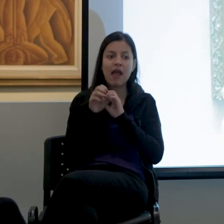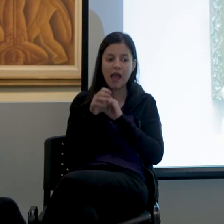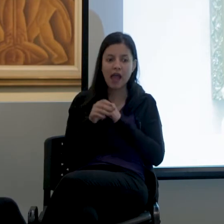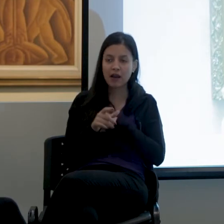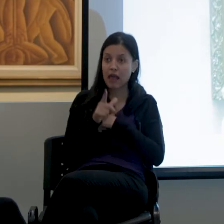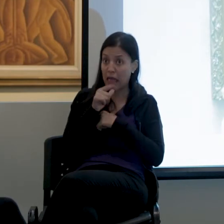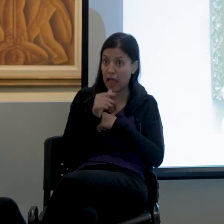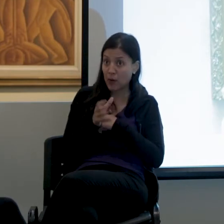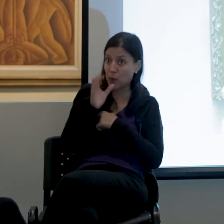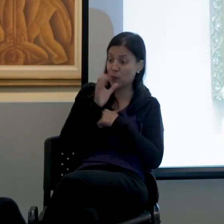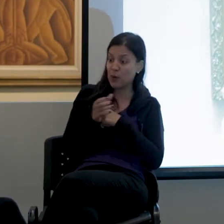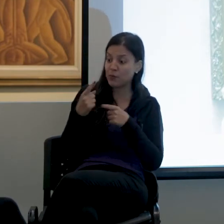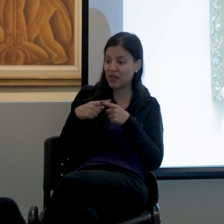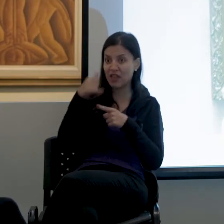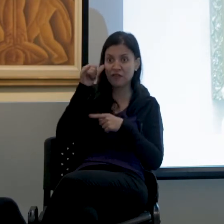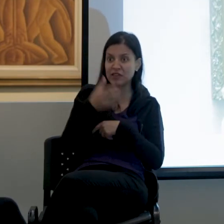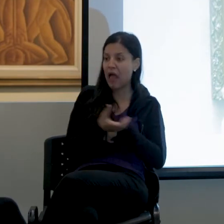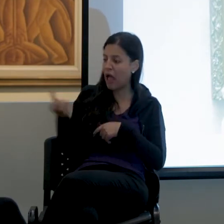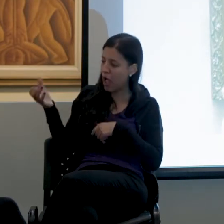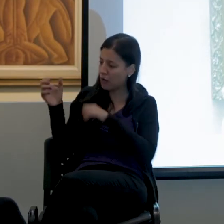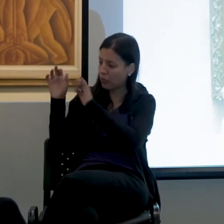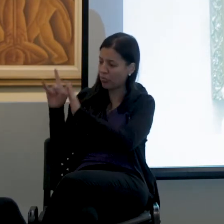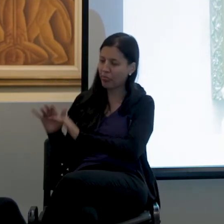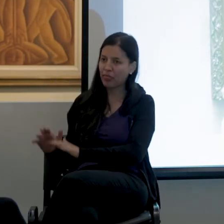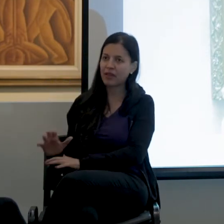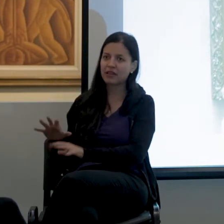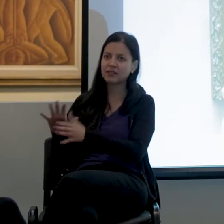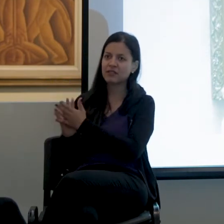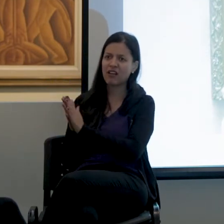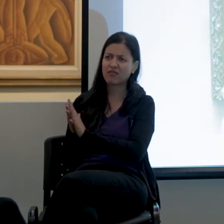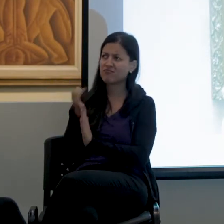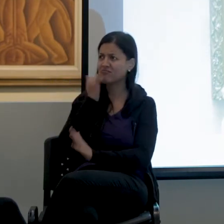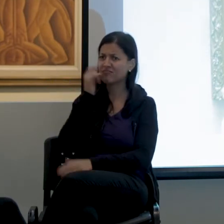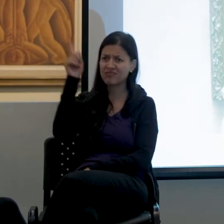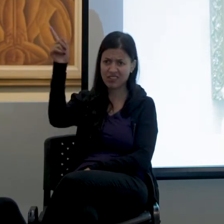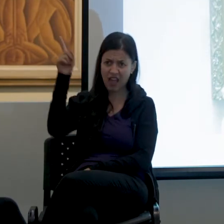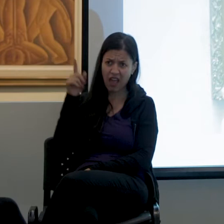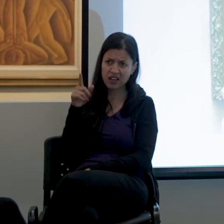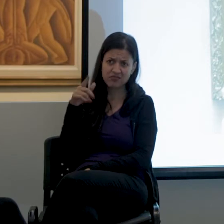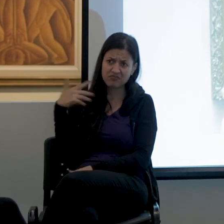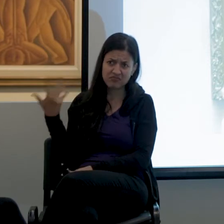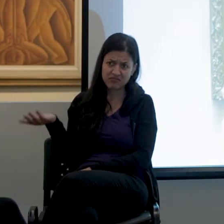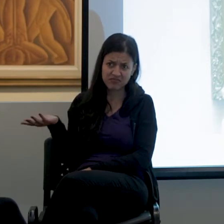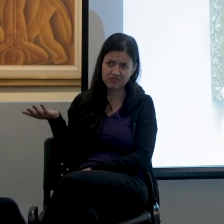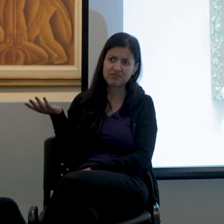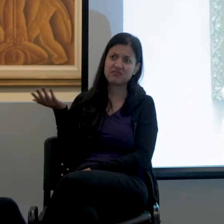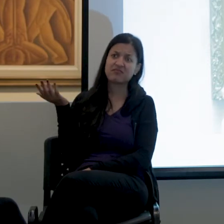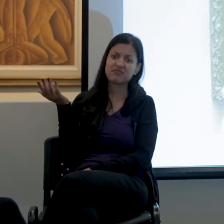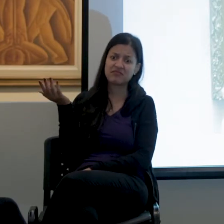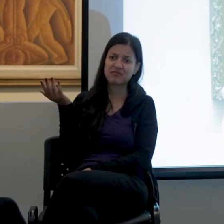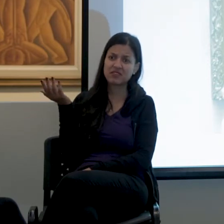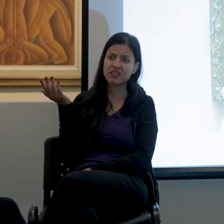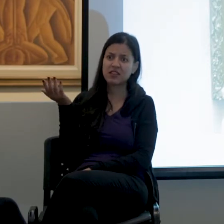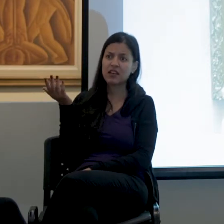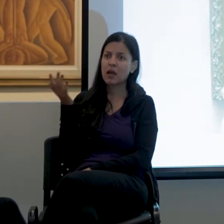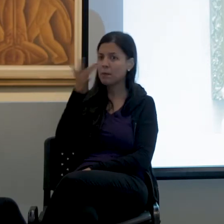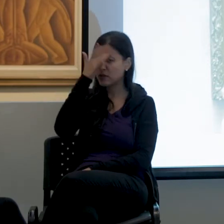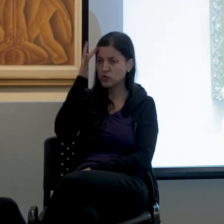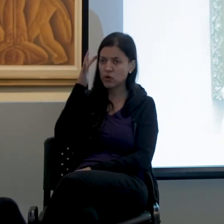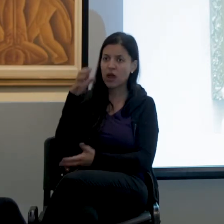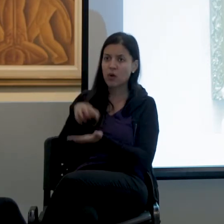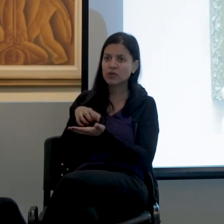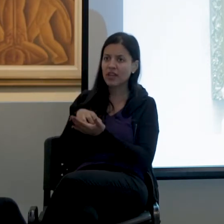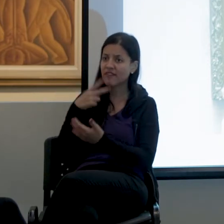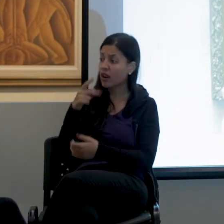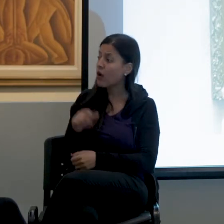para não ter perigo de eu jogar negócio. Aqui é assim, lá não faz o menor sentido chegar lá para o cara da aldeia e dizer, olha, essa